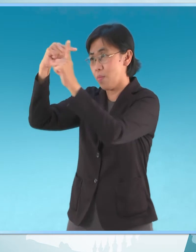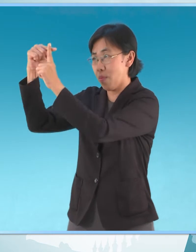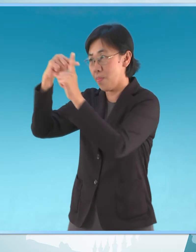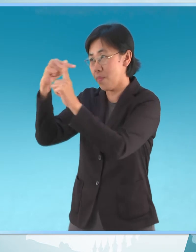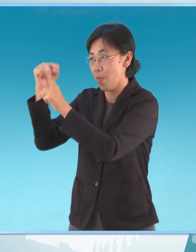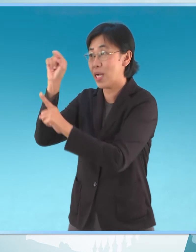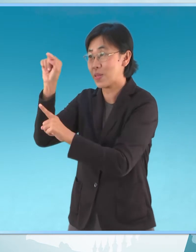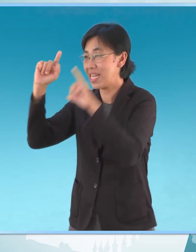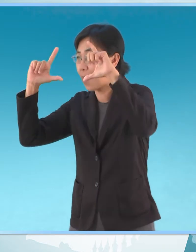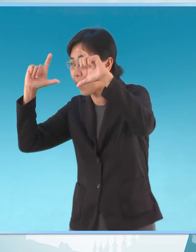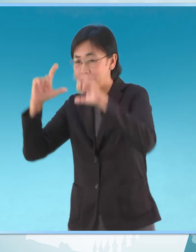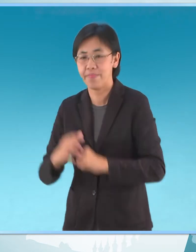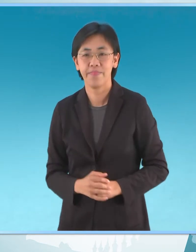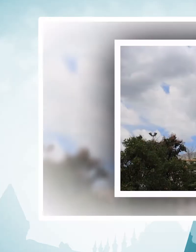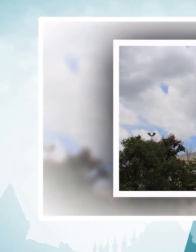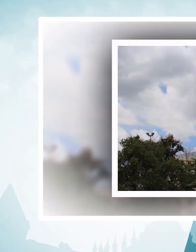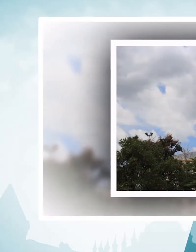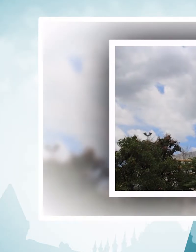นะผมจะลองวางดู